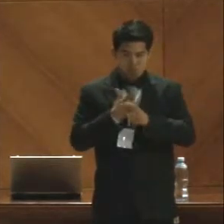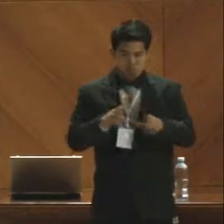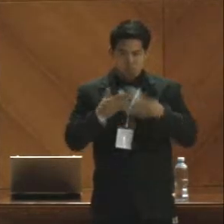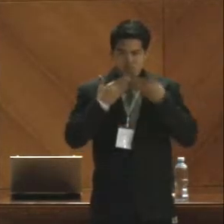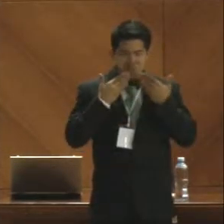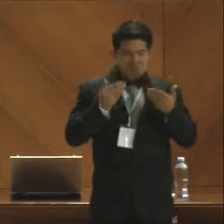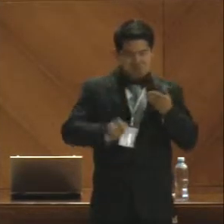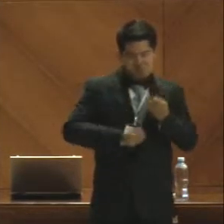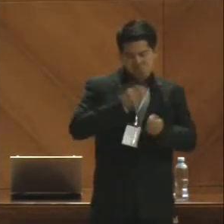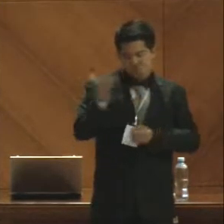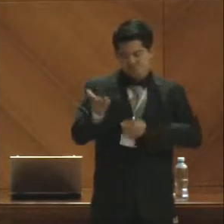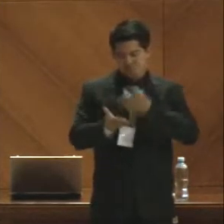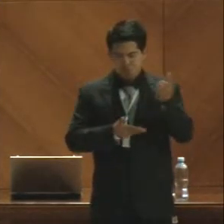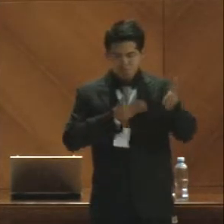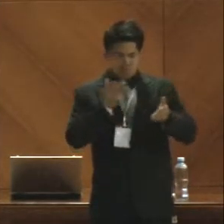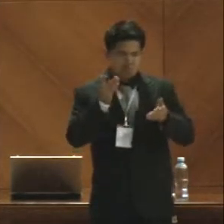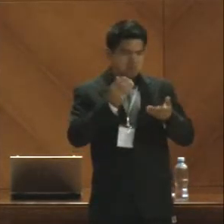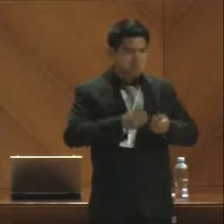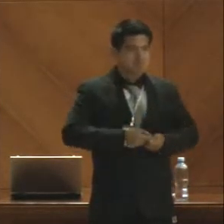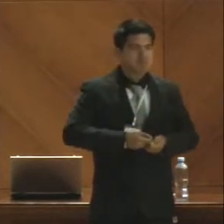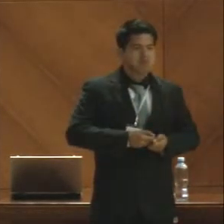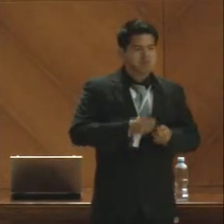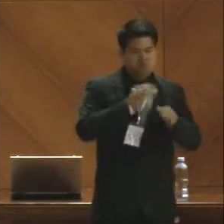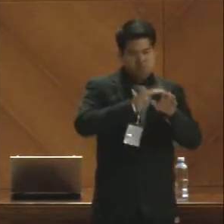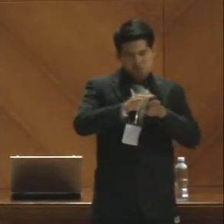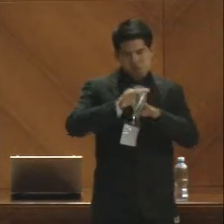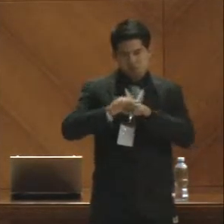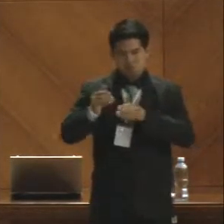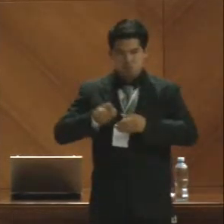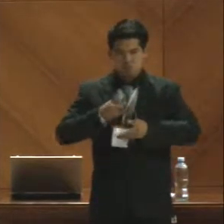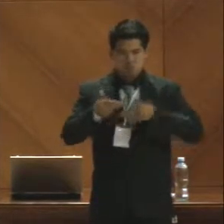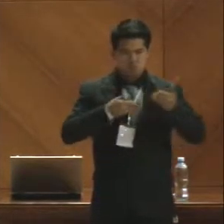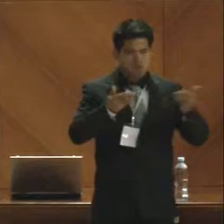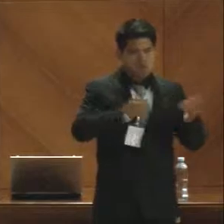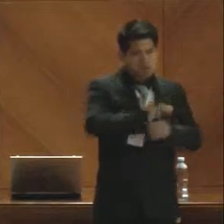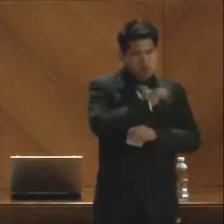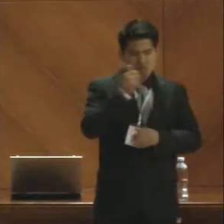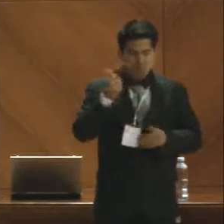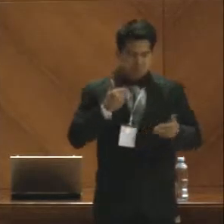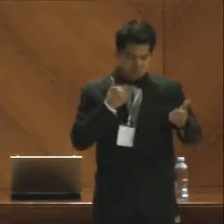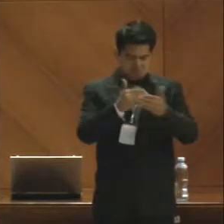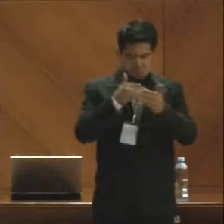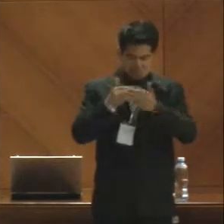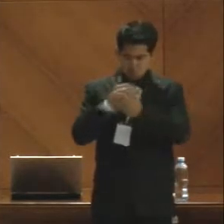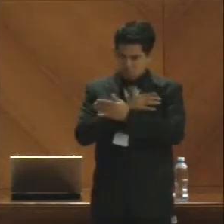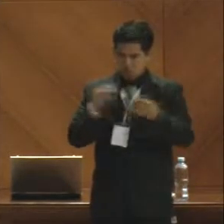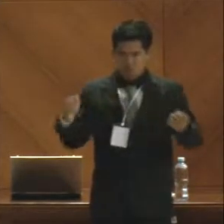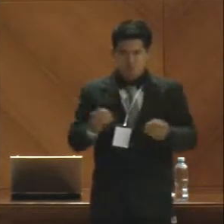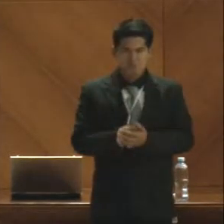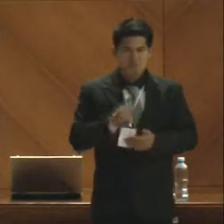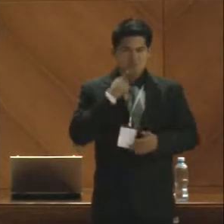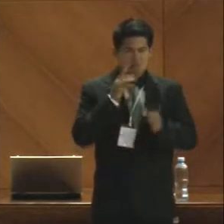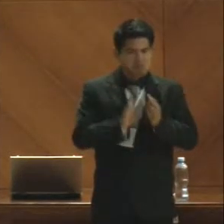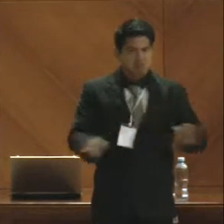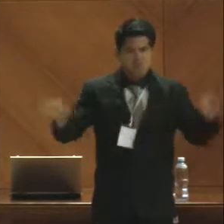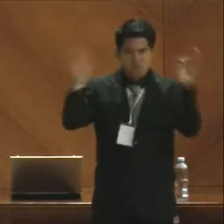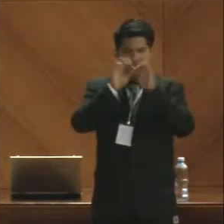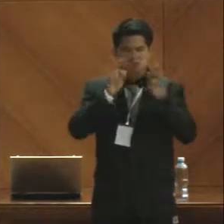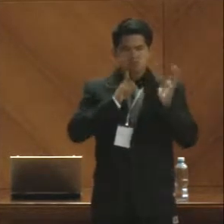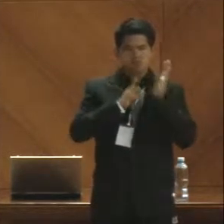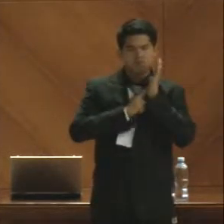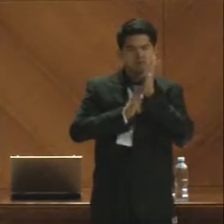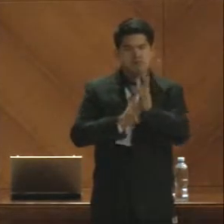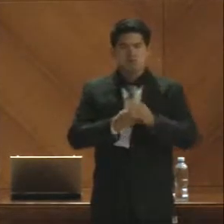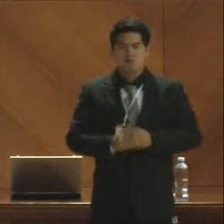distribuir el software sin limitaciones. Y esto es importante. Les doy otro ejemplo. Si una